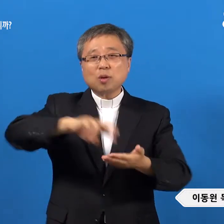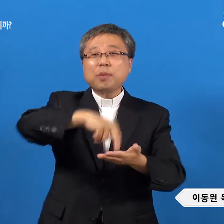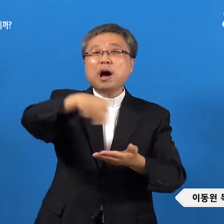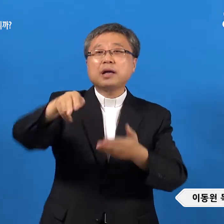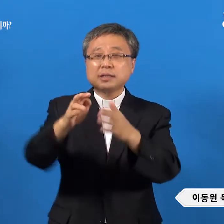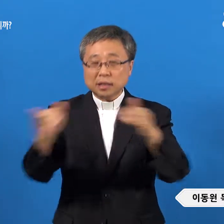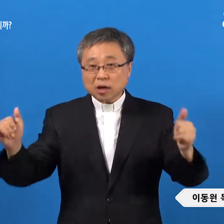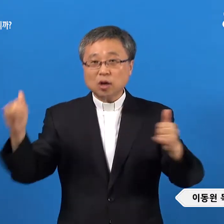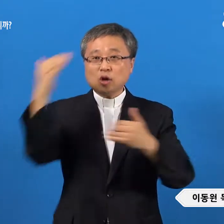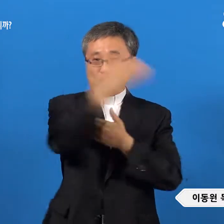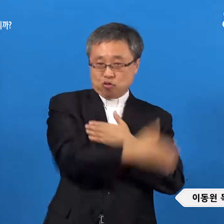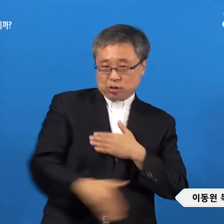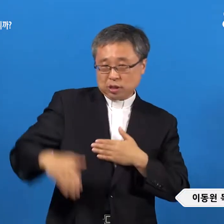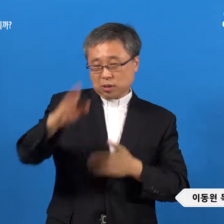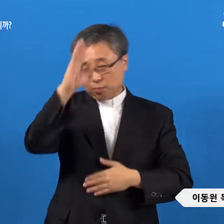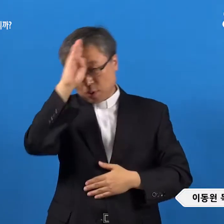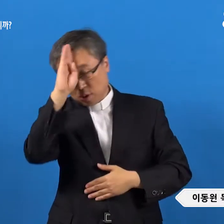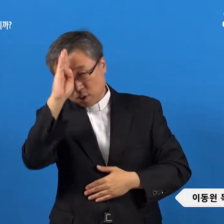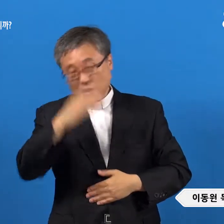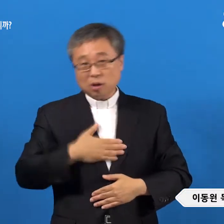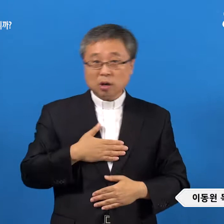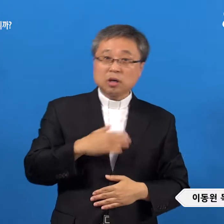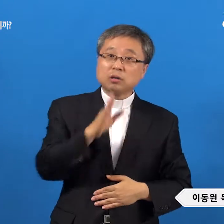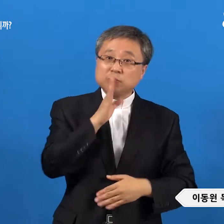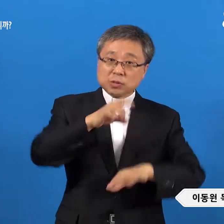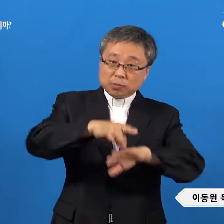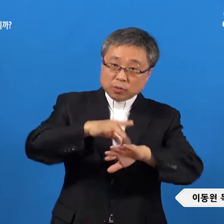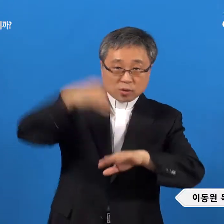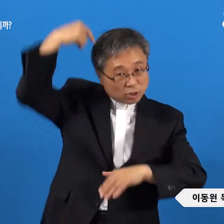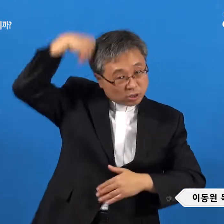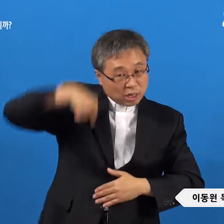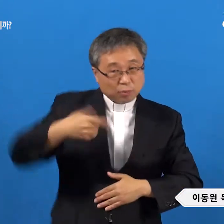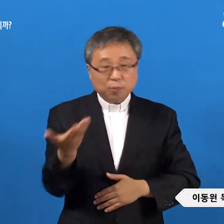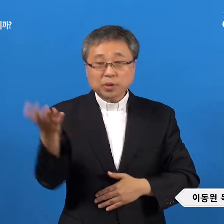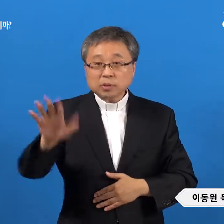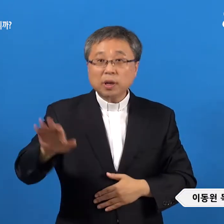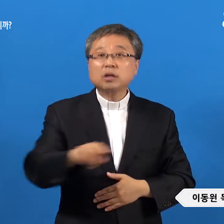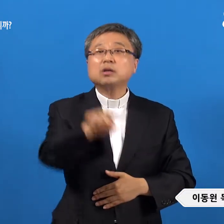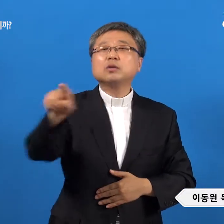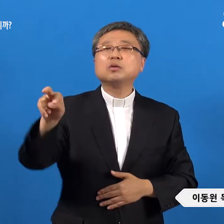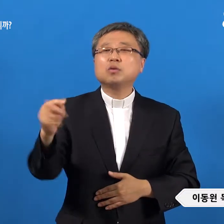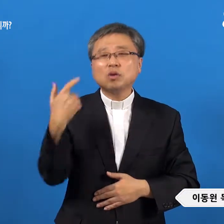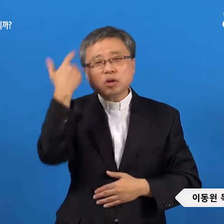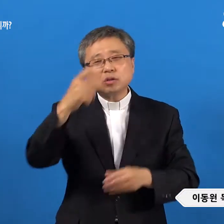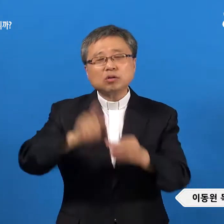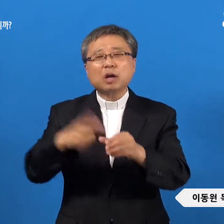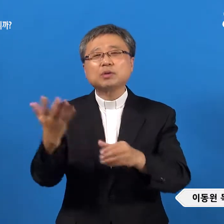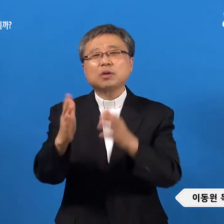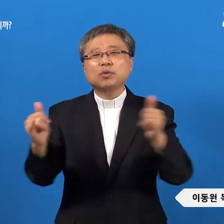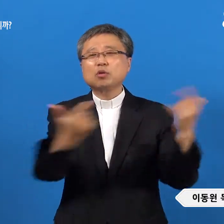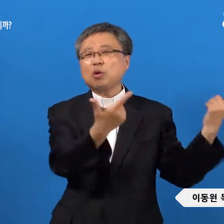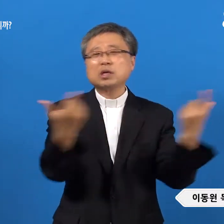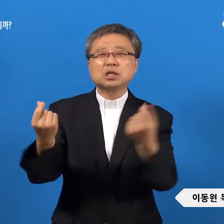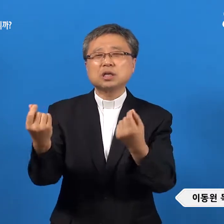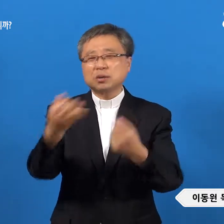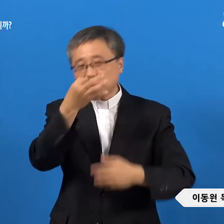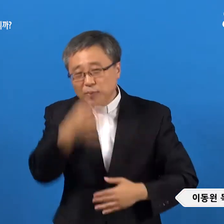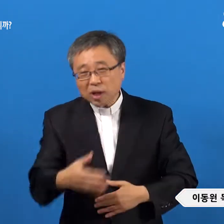그들은 육체적 질병은 피부로 느껴지는 아픔이지만 그들도 여전히 힘든 것입니다. 영적인 고난 속에